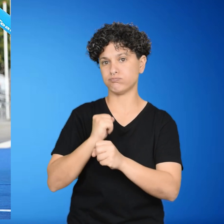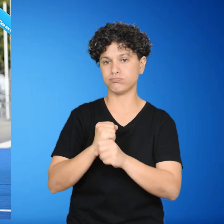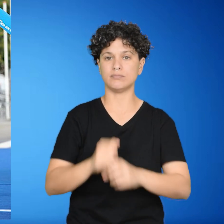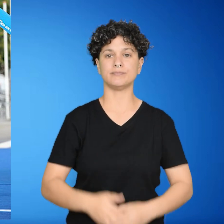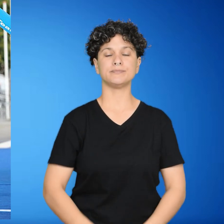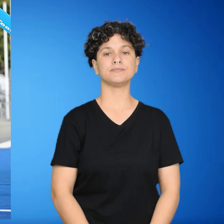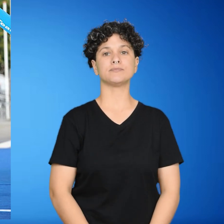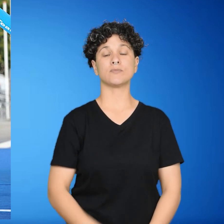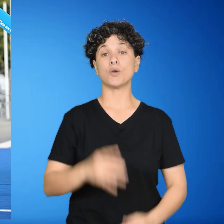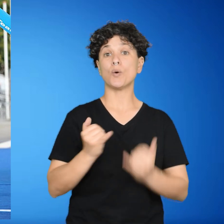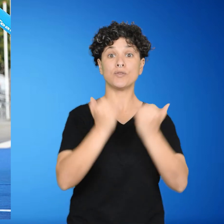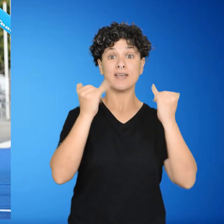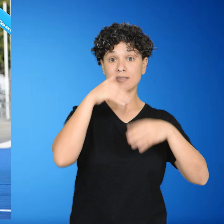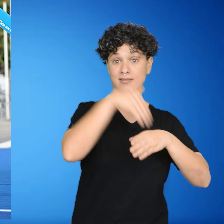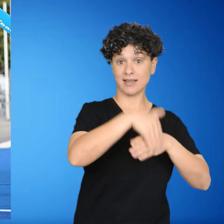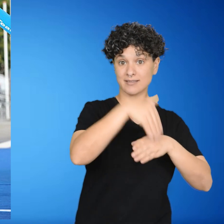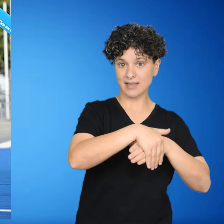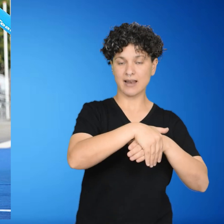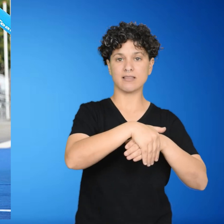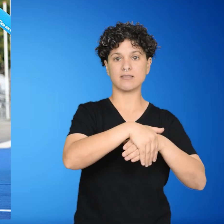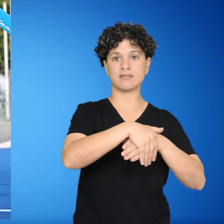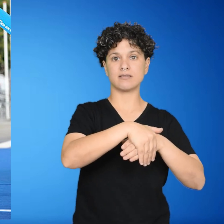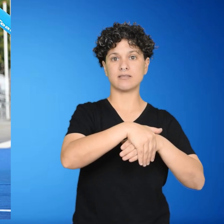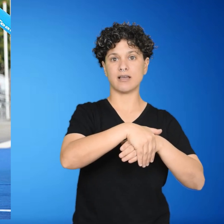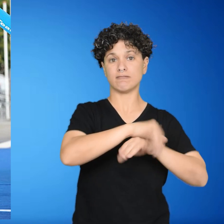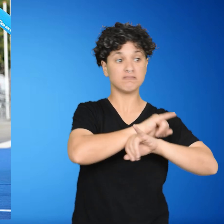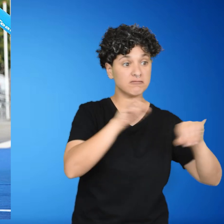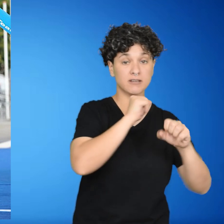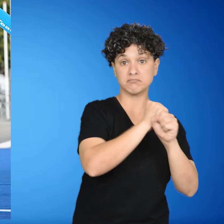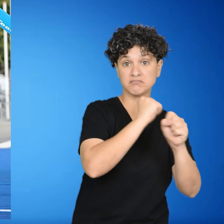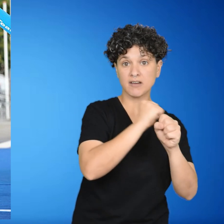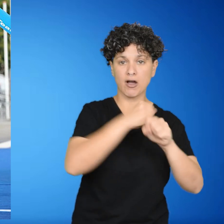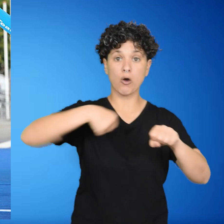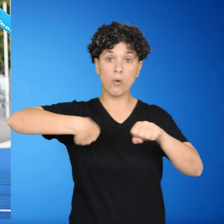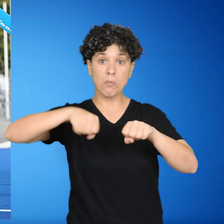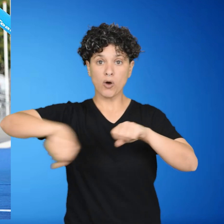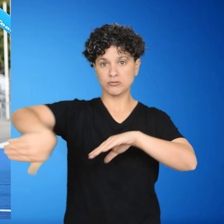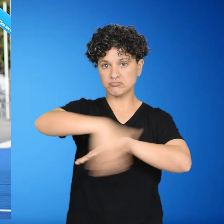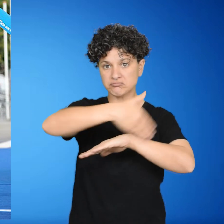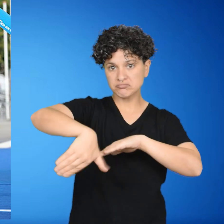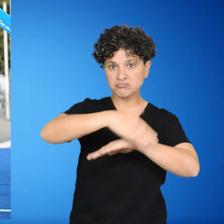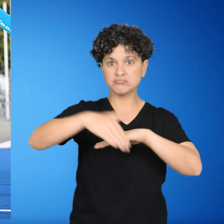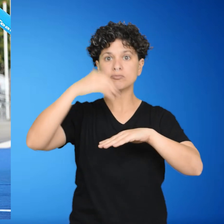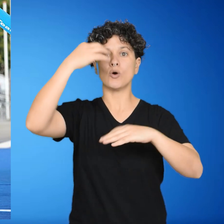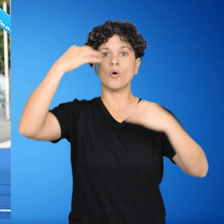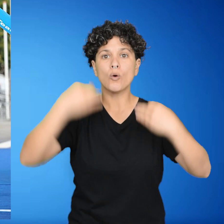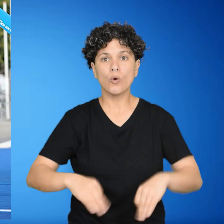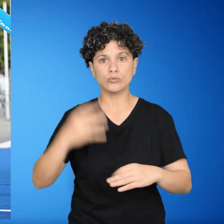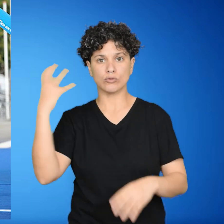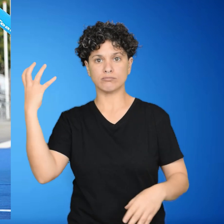tarea una tarde al salir del bar y conduciendo su moto por la autopista sucede algo